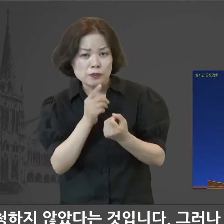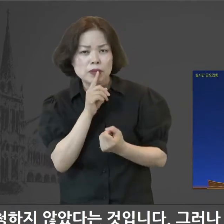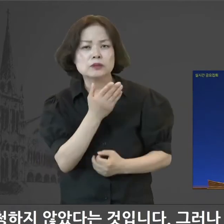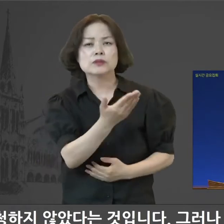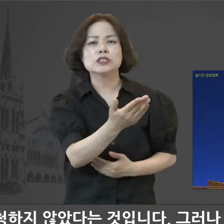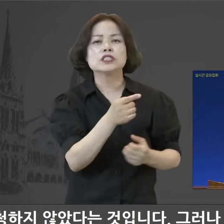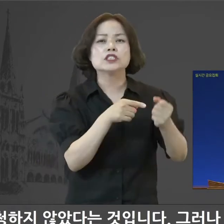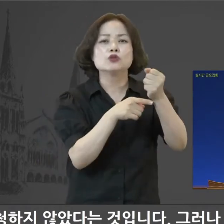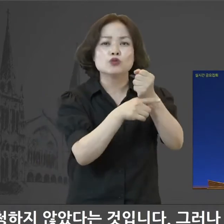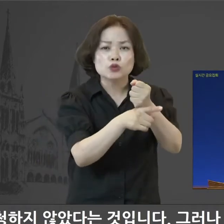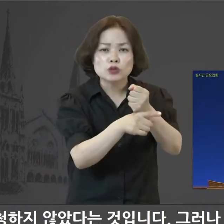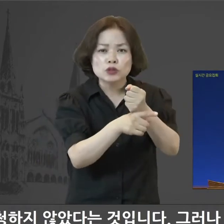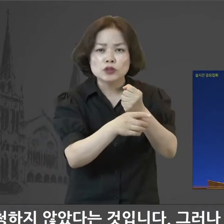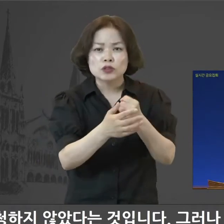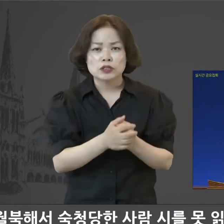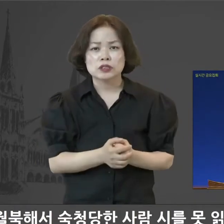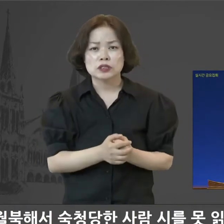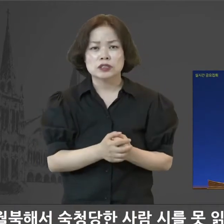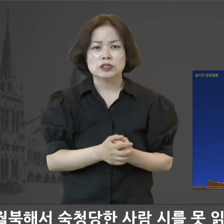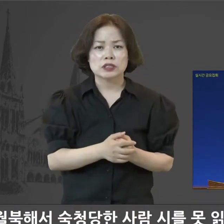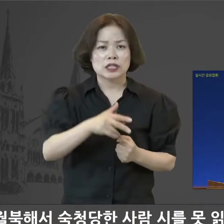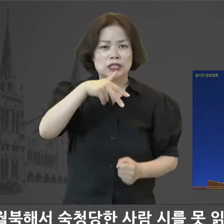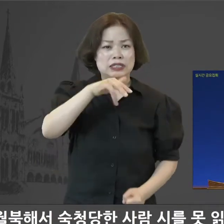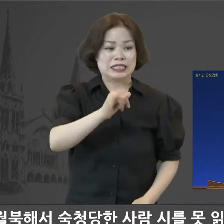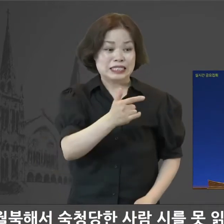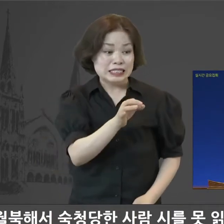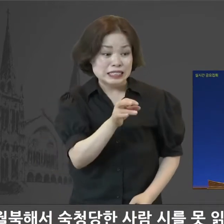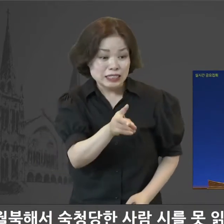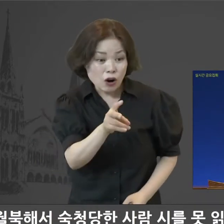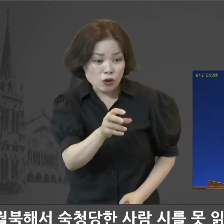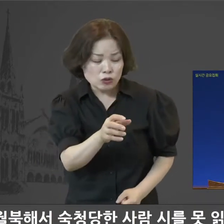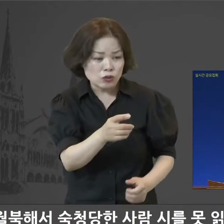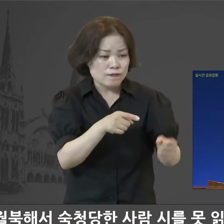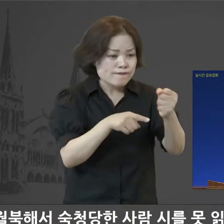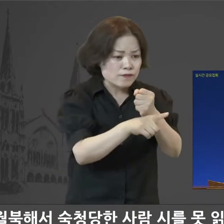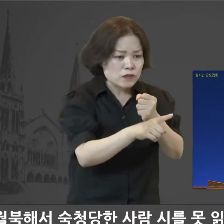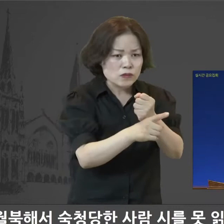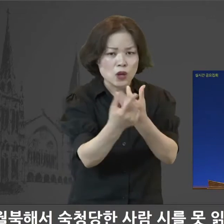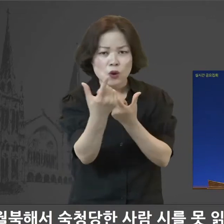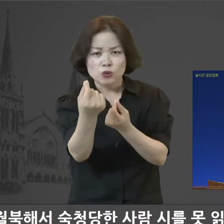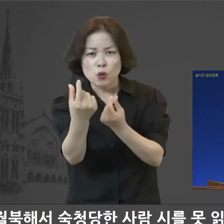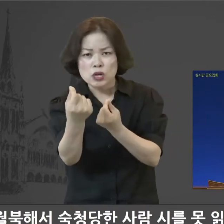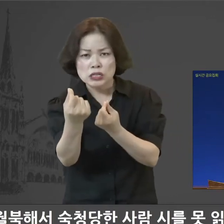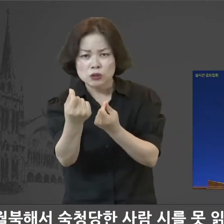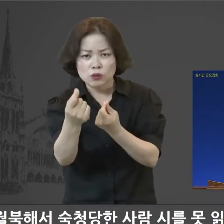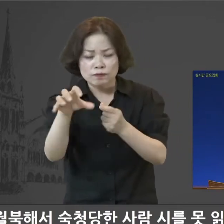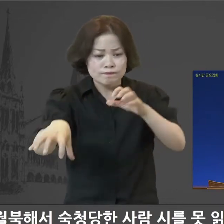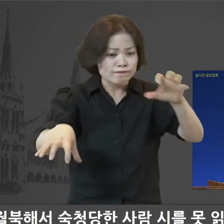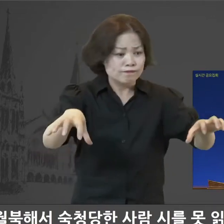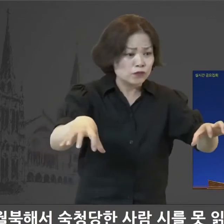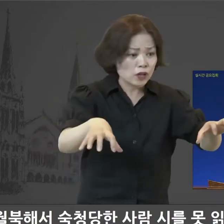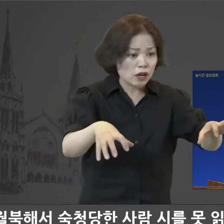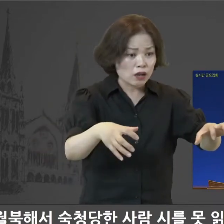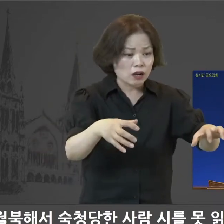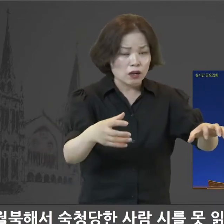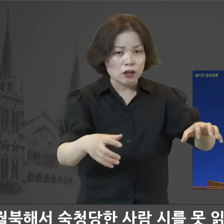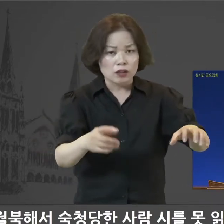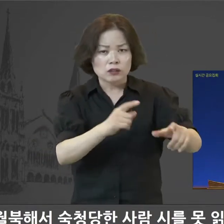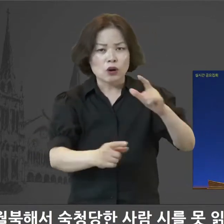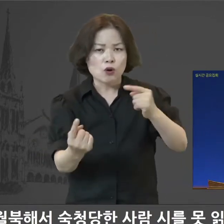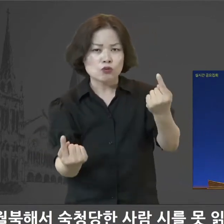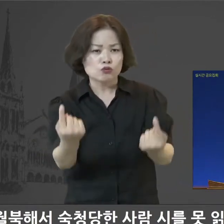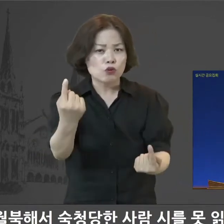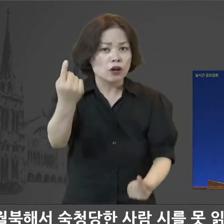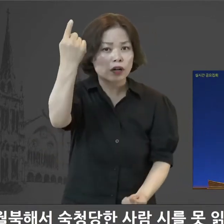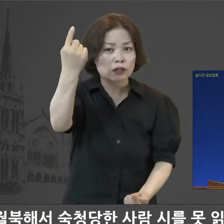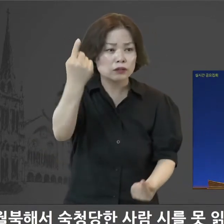드냐면 진영 논리로 좌냐 우냐를 따지는데 그거 의미 없다는 얘기입니다. 더 우월한